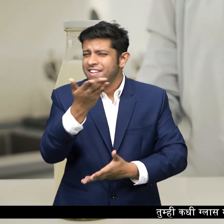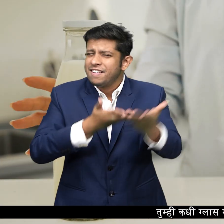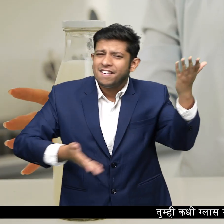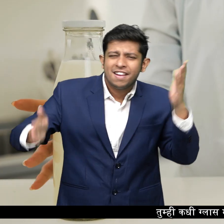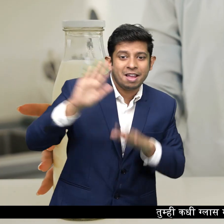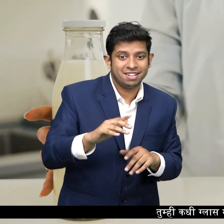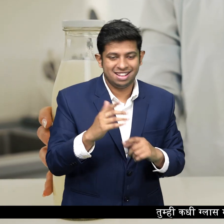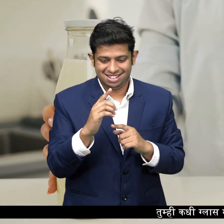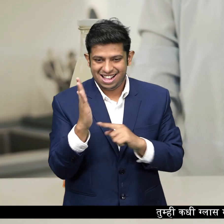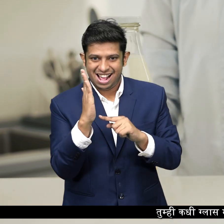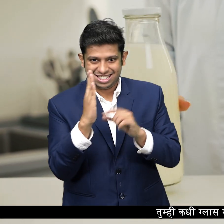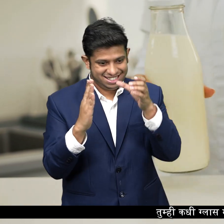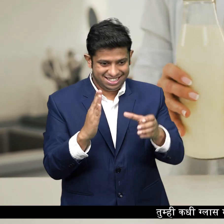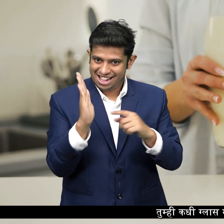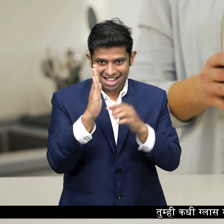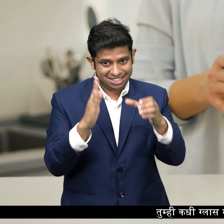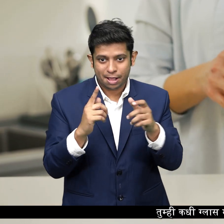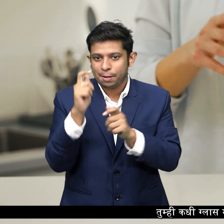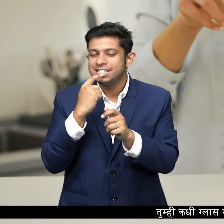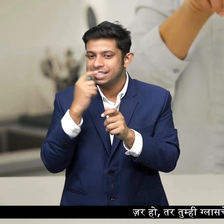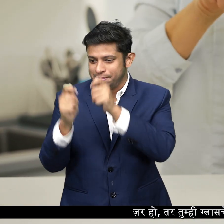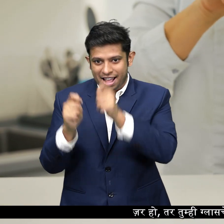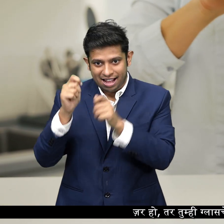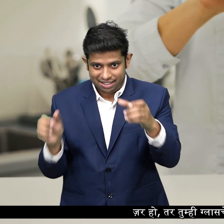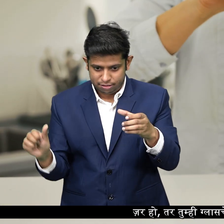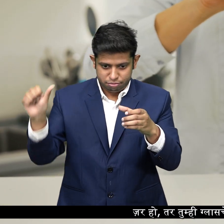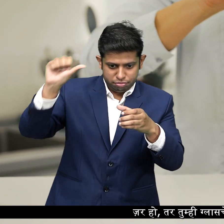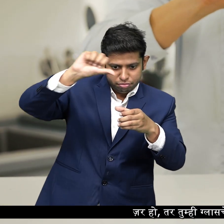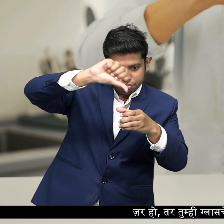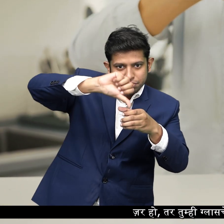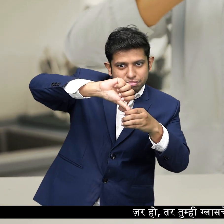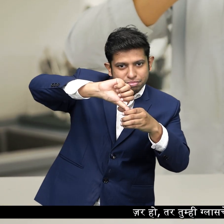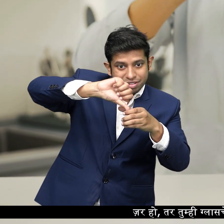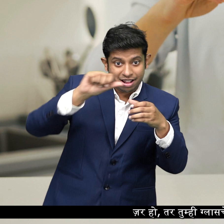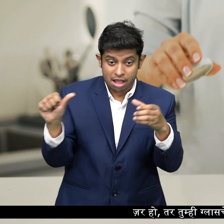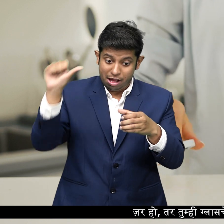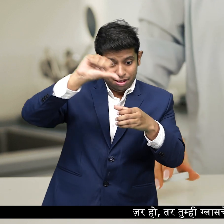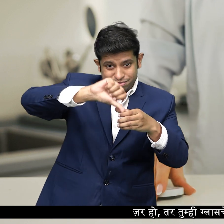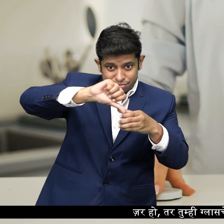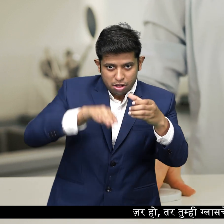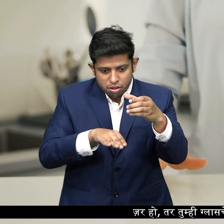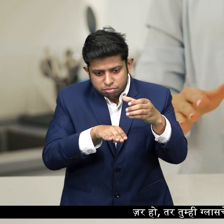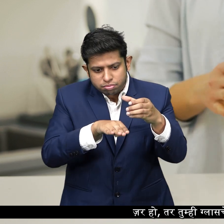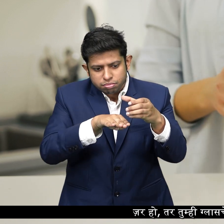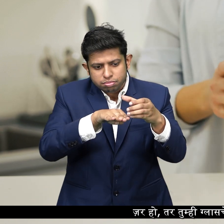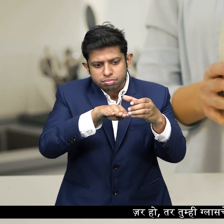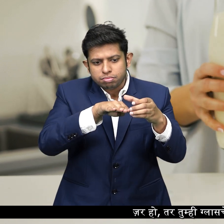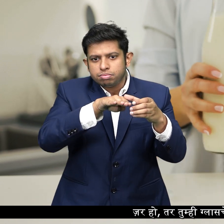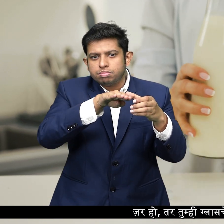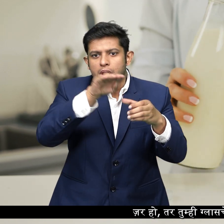तुम्ही कधी ग्लासमध्ये दूध ओतले आहे का? जर हो, तर तुम्ही ग्लासचे आकारमान दुधाने भरले